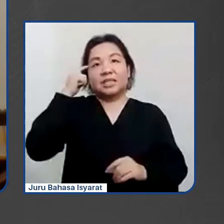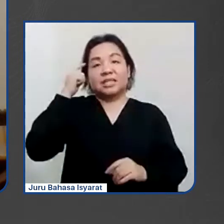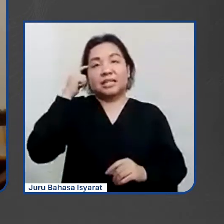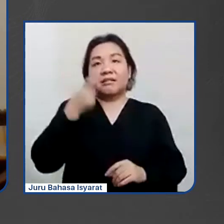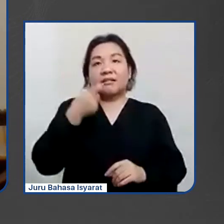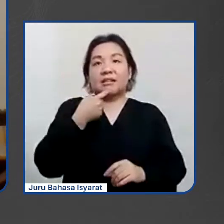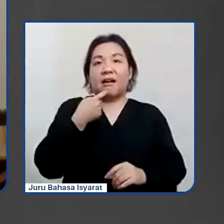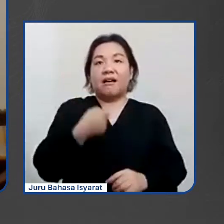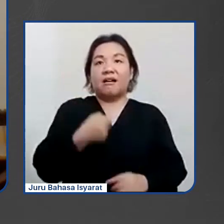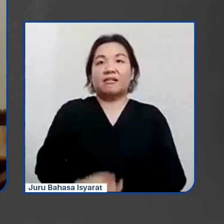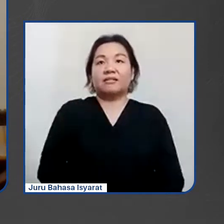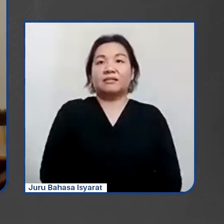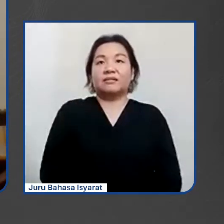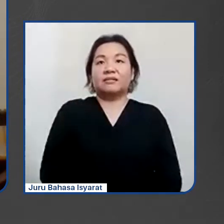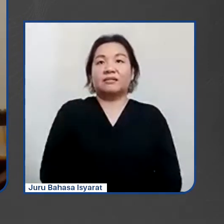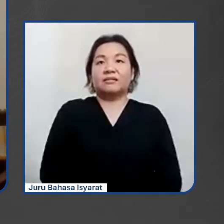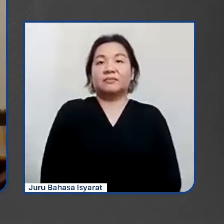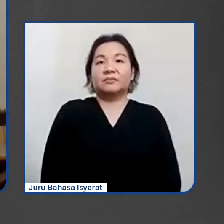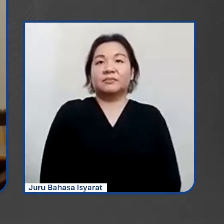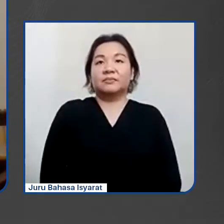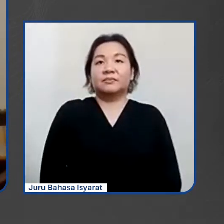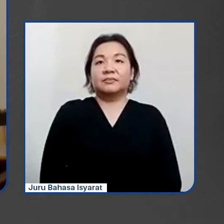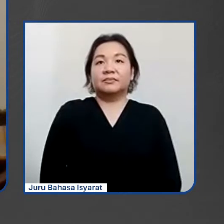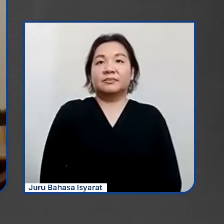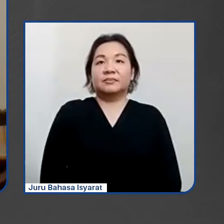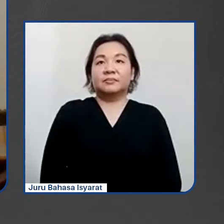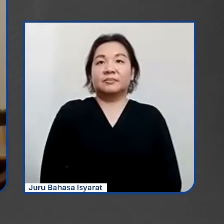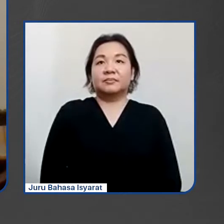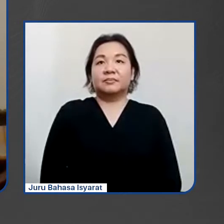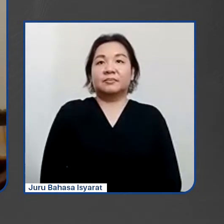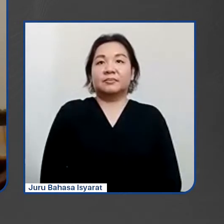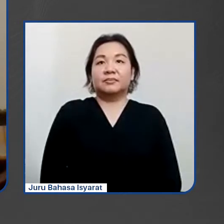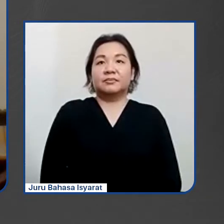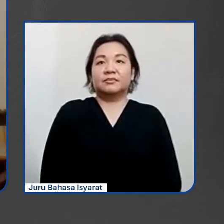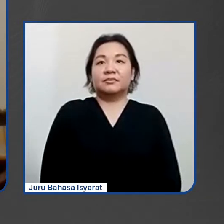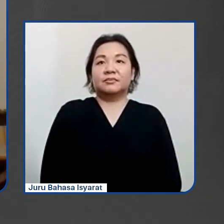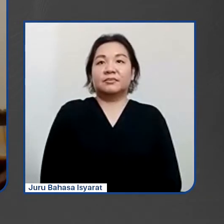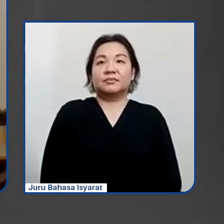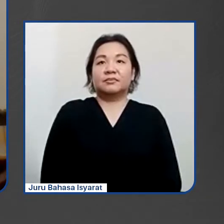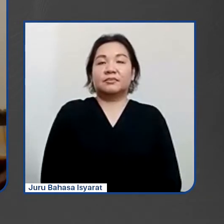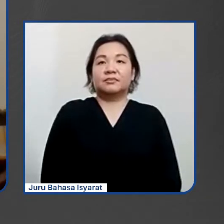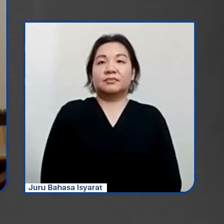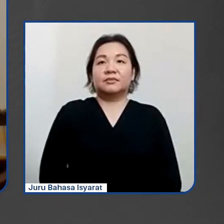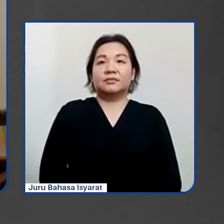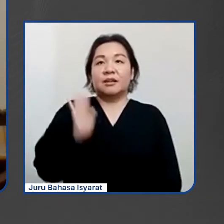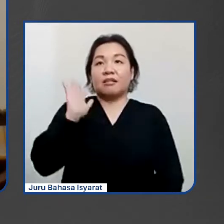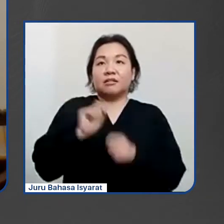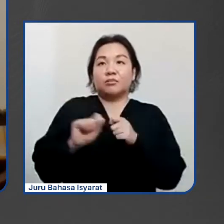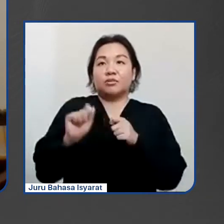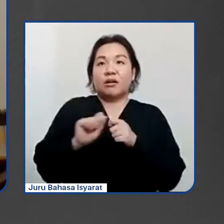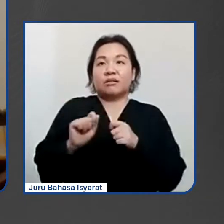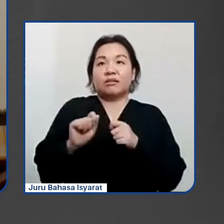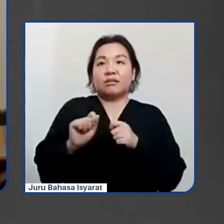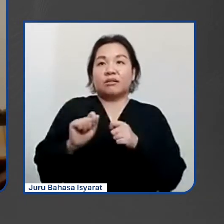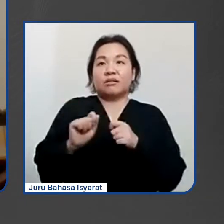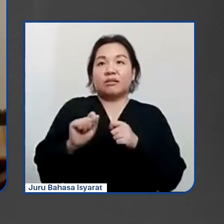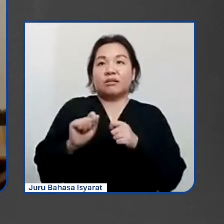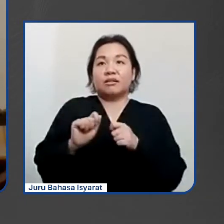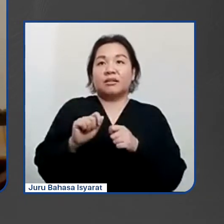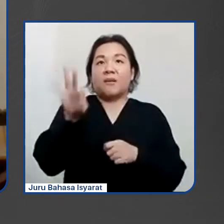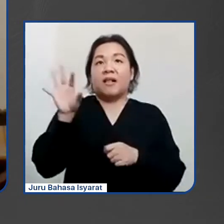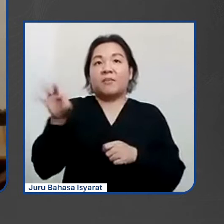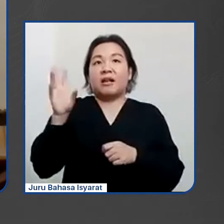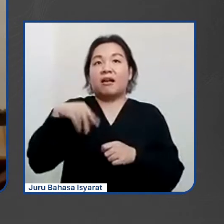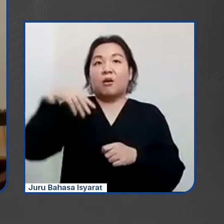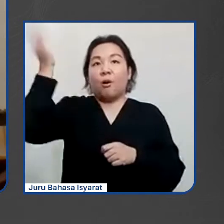nanti sesudah pandemi nanti apa yang akan dibuat sesuatu yang lucu-lucu, kita ambil referensi dari luar.